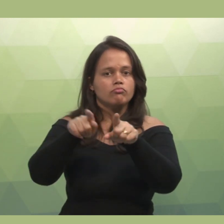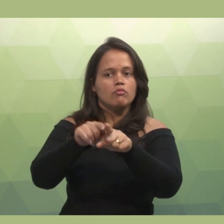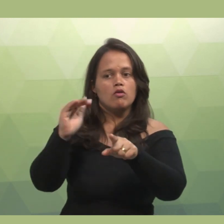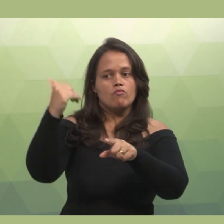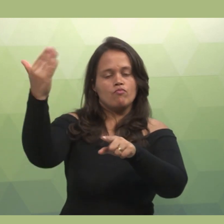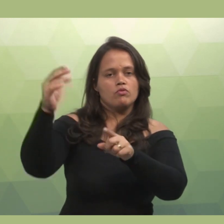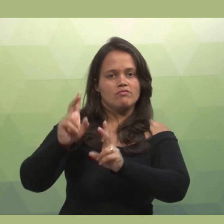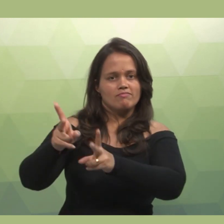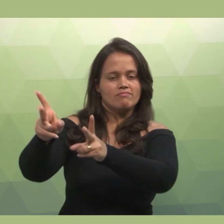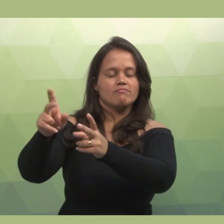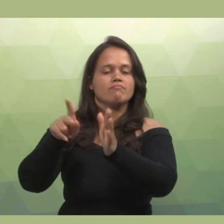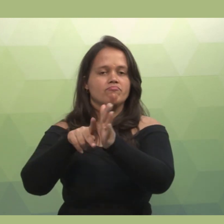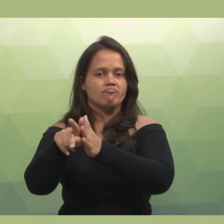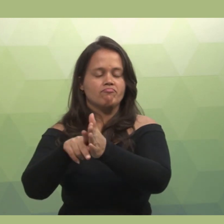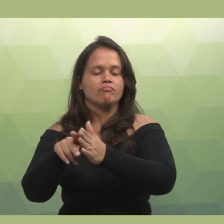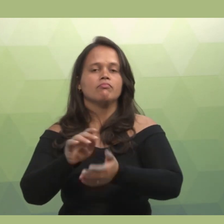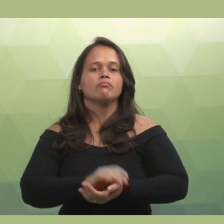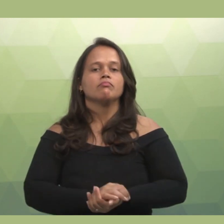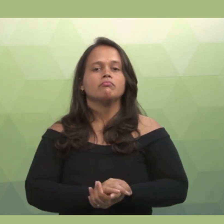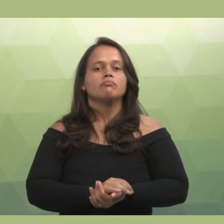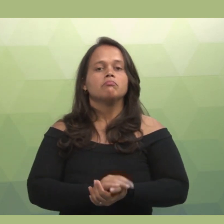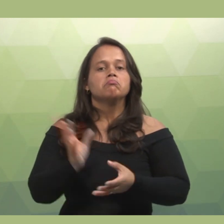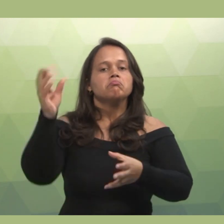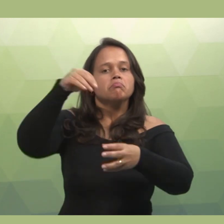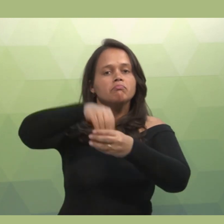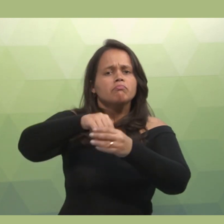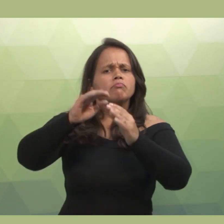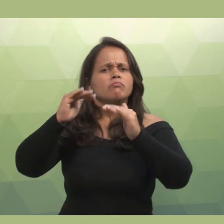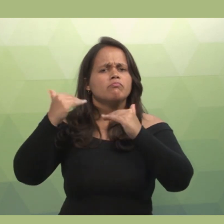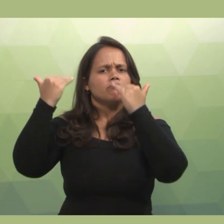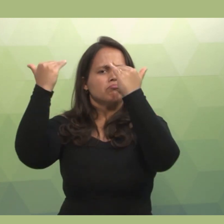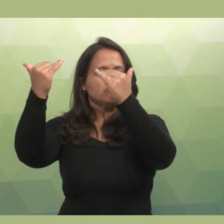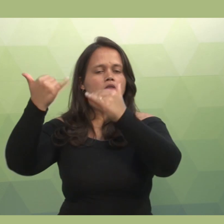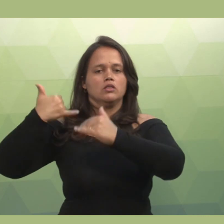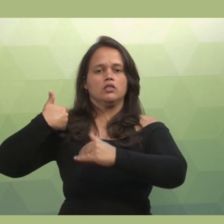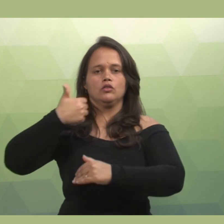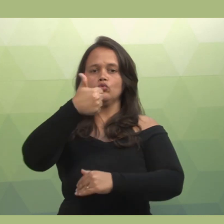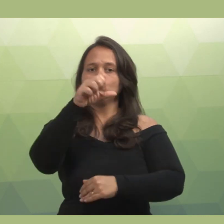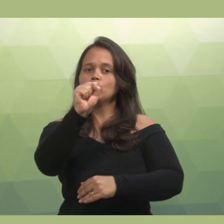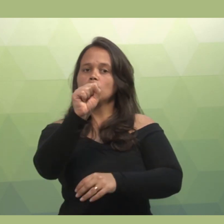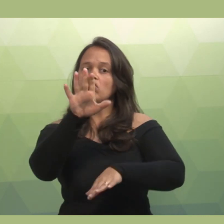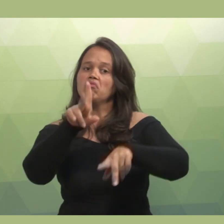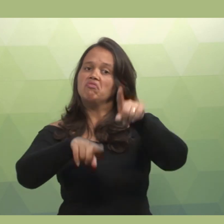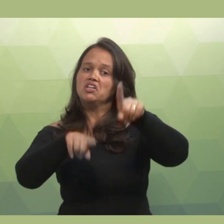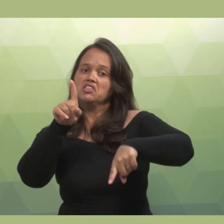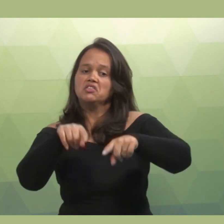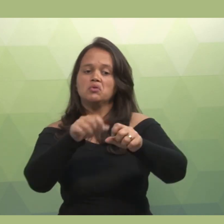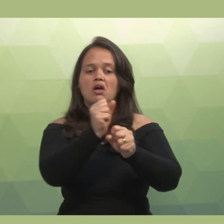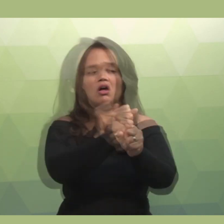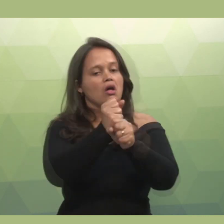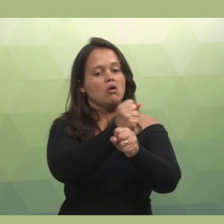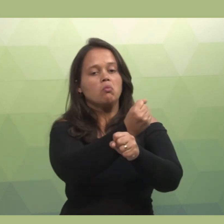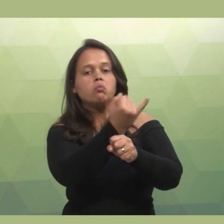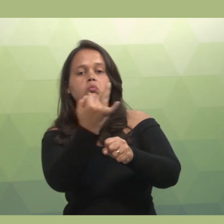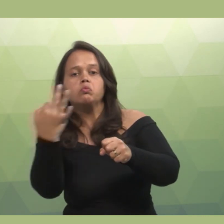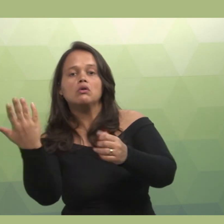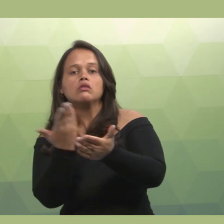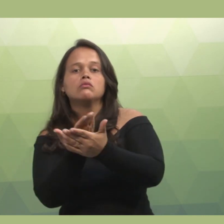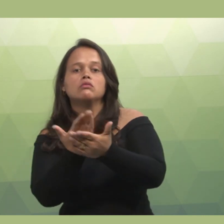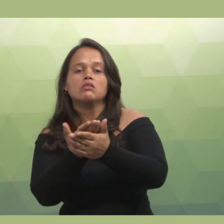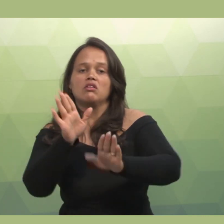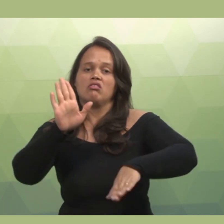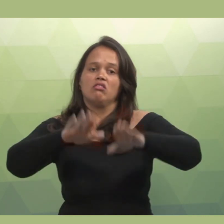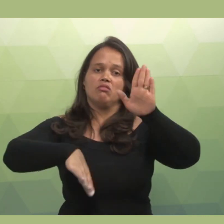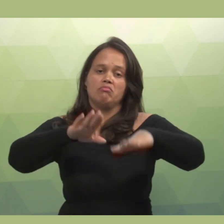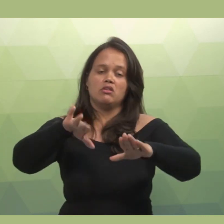18 anos, variando o número de anos de estudo de acordo com os cursos e sua complexidade.